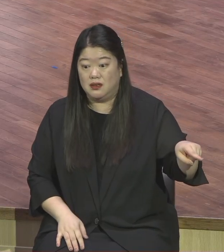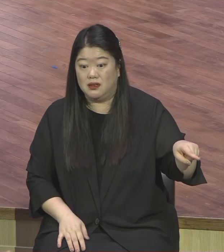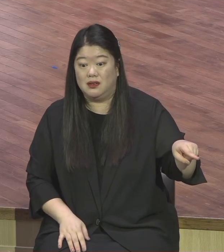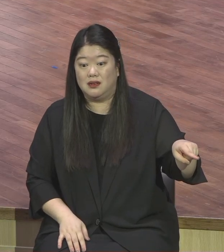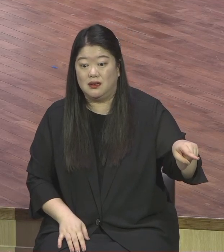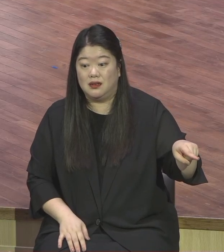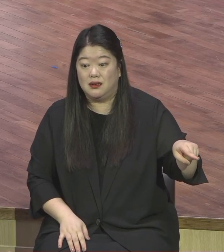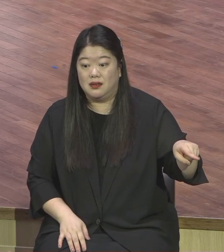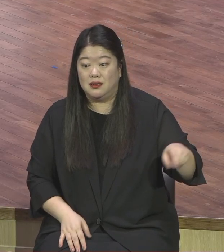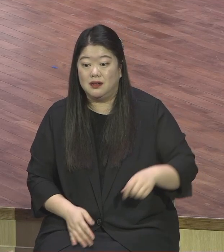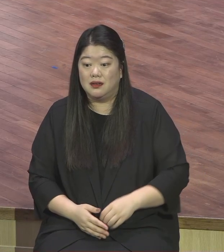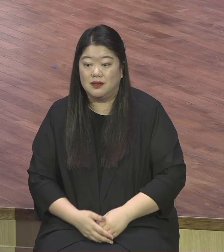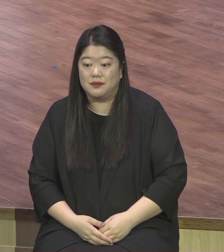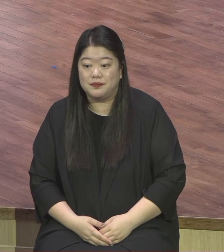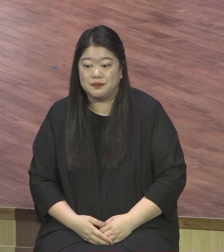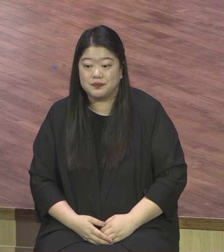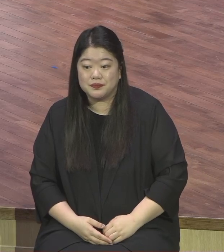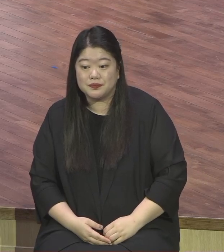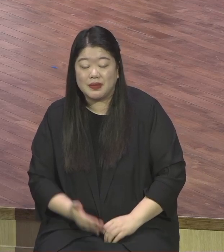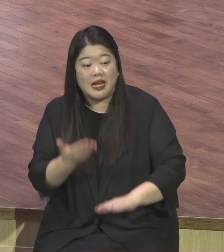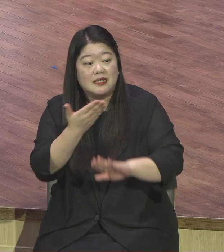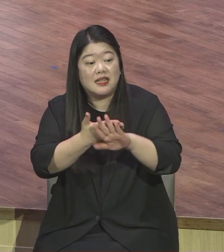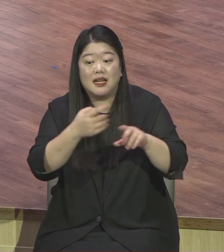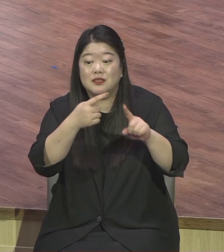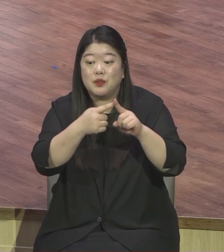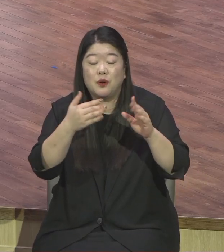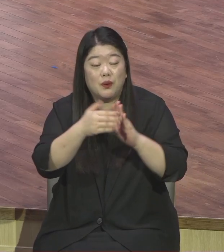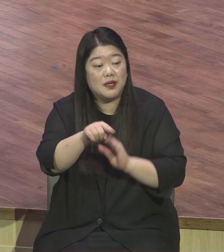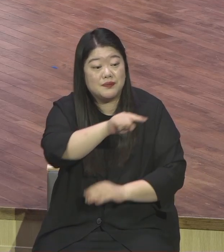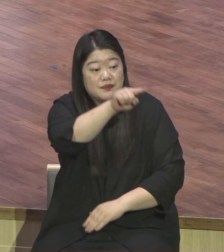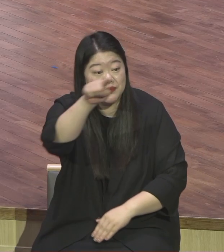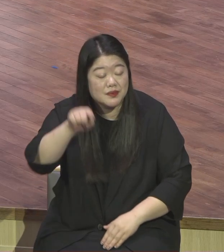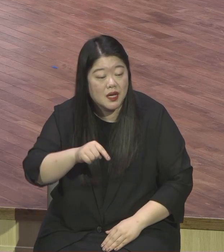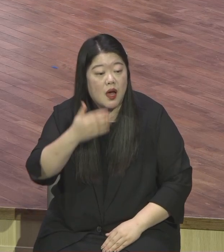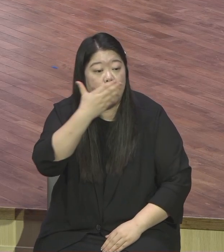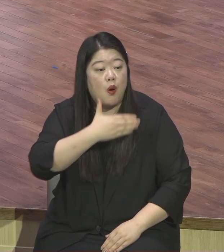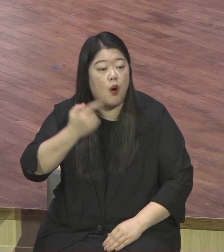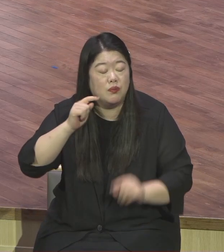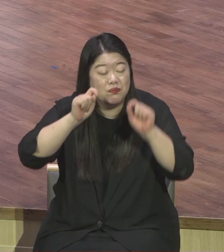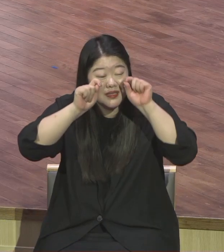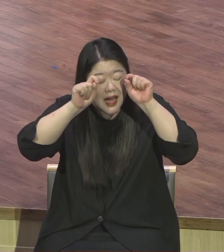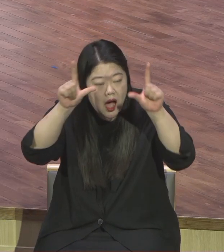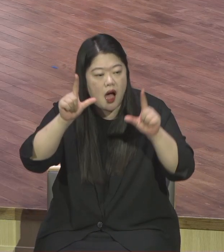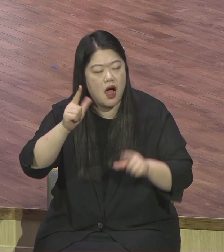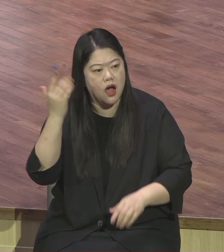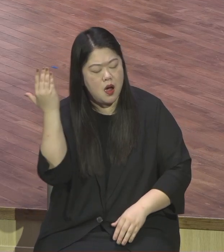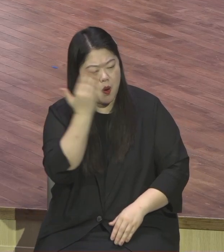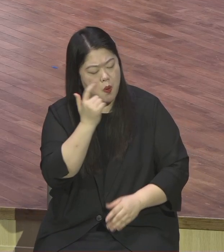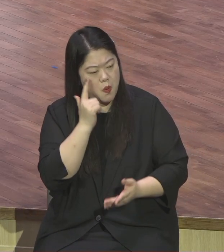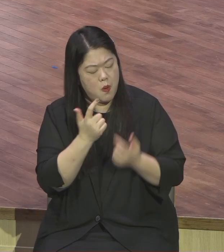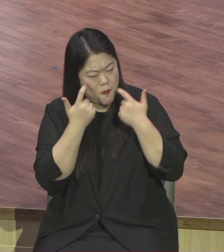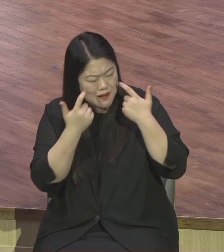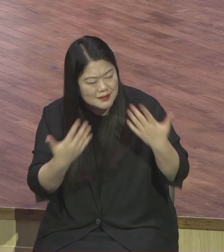가본들 복음 압니까? 원색적 복음 정확하게 전달해서 영접시킬 수 있습니까?